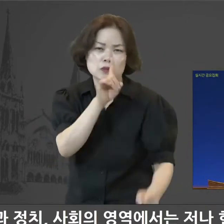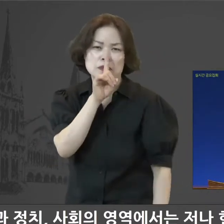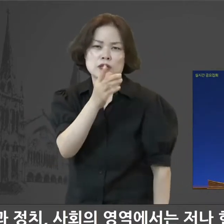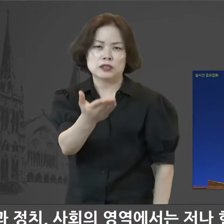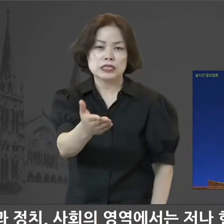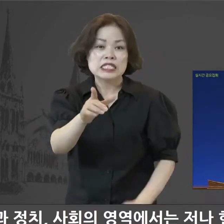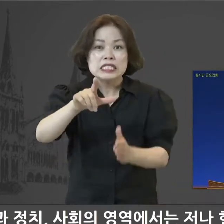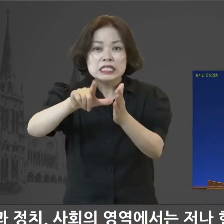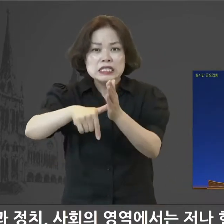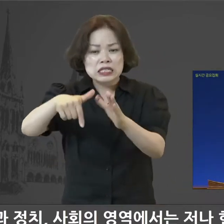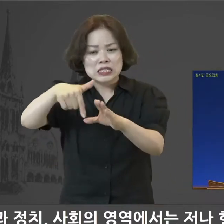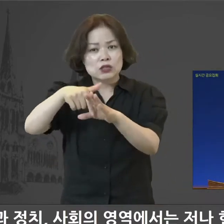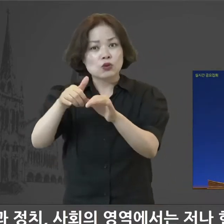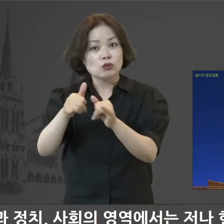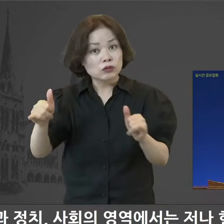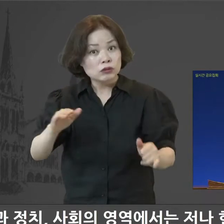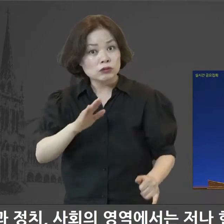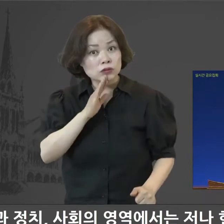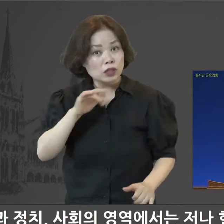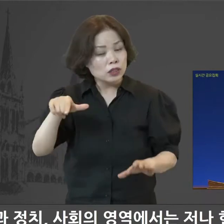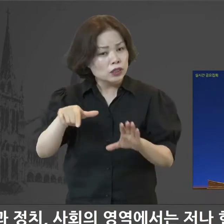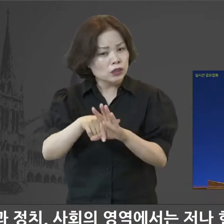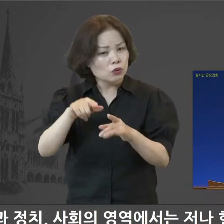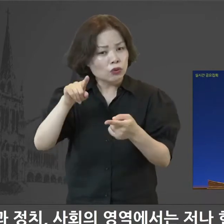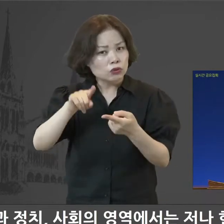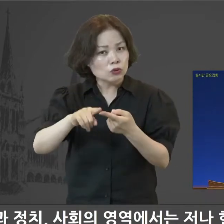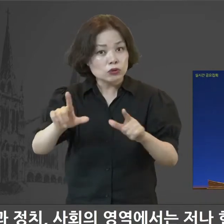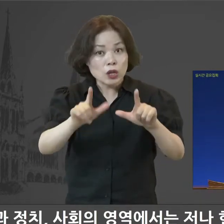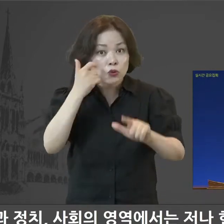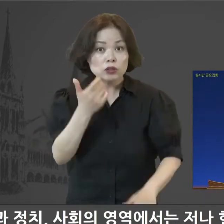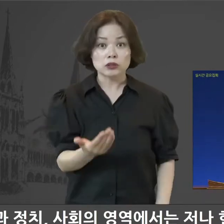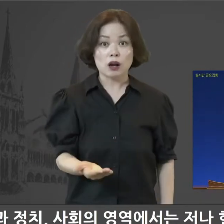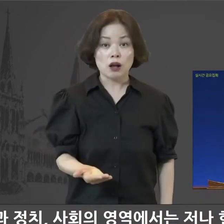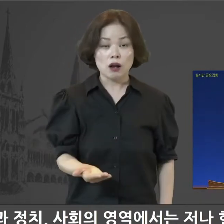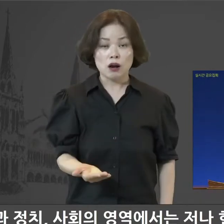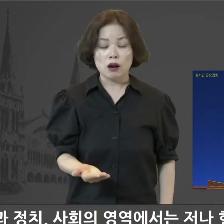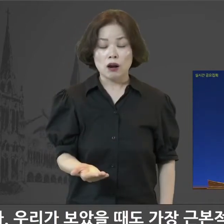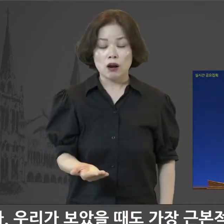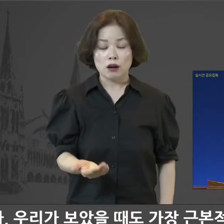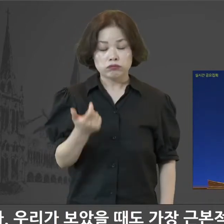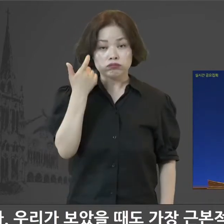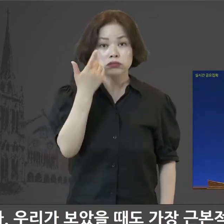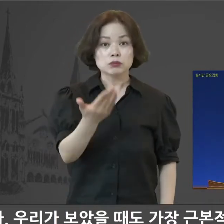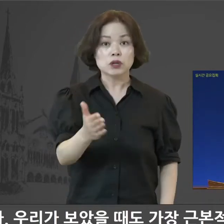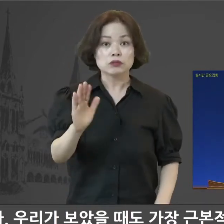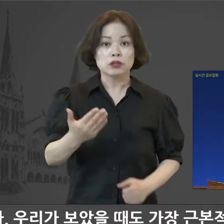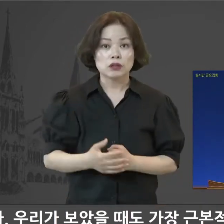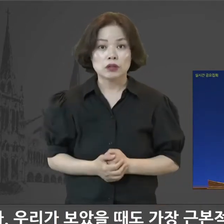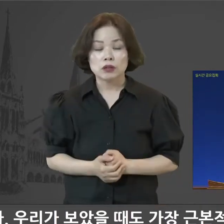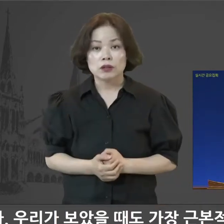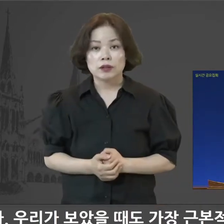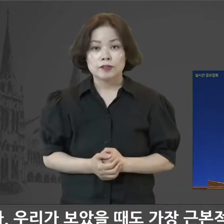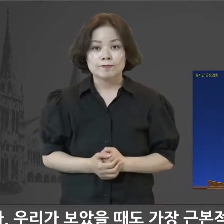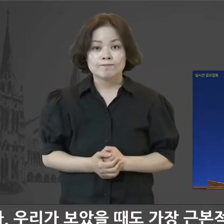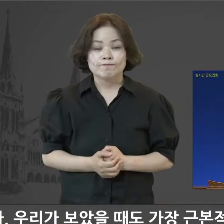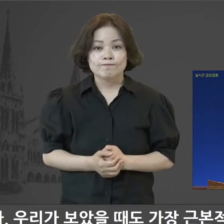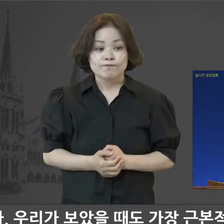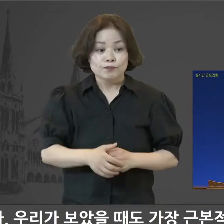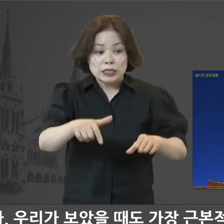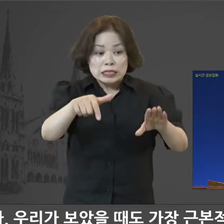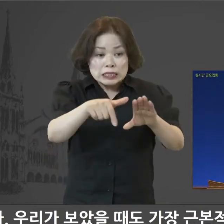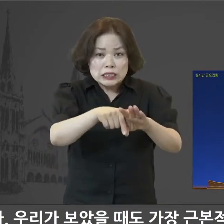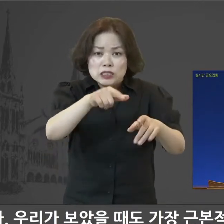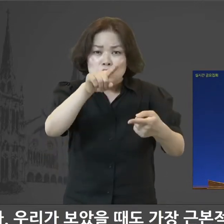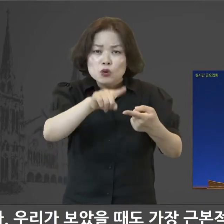없습니다. 이 시대의 기독교인들이 과연 기독교적이냐라는 것을 묻지 않을 수 없는 것이죠. 그러니까